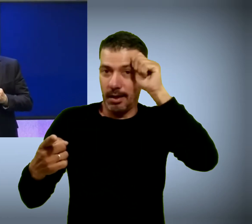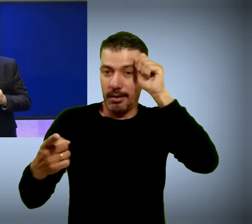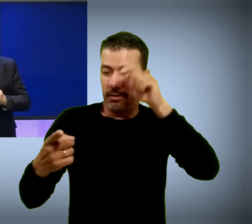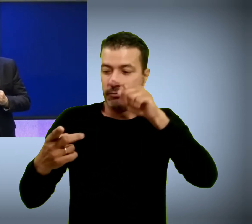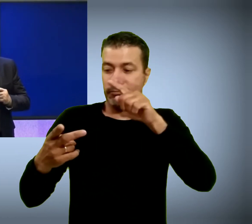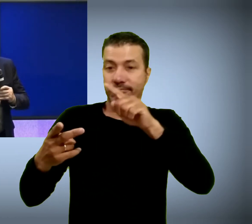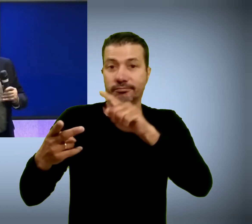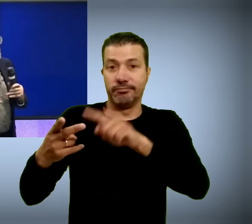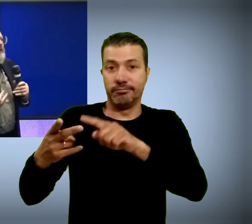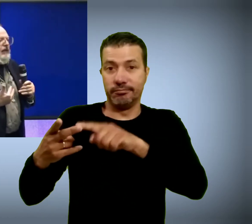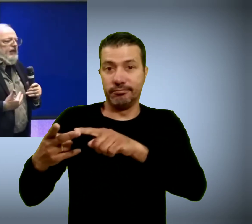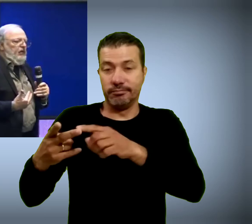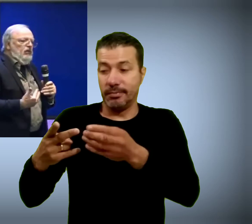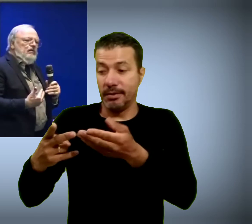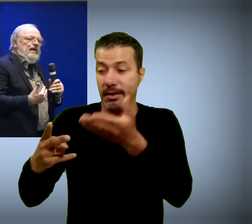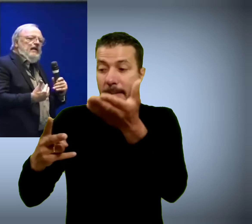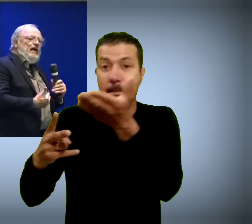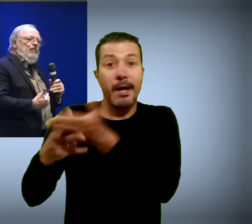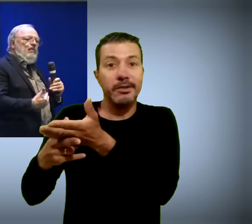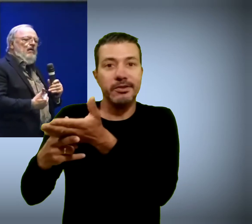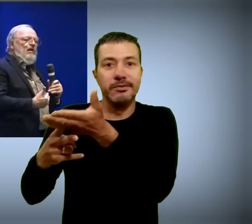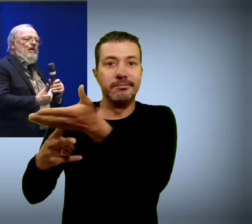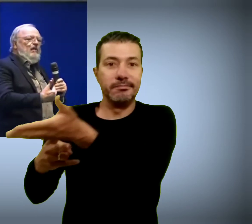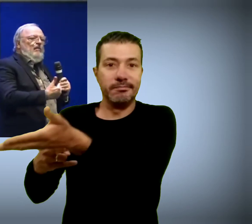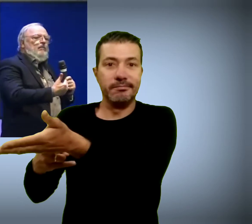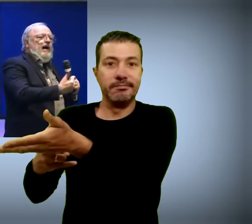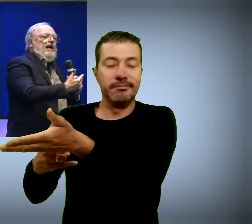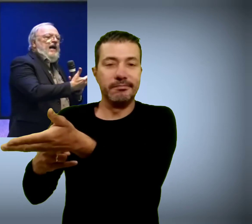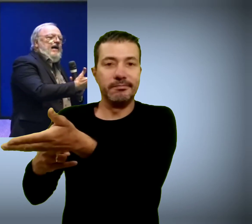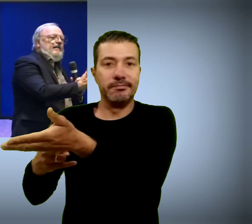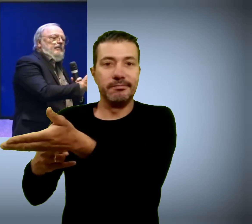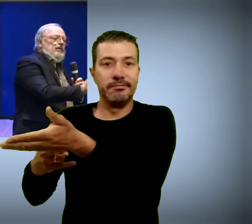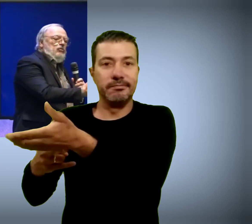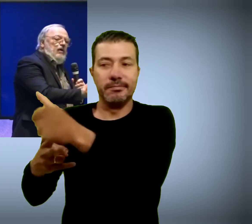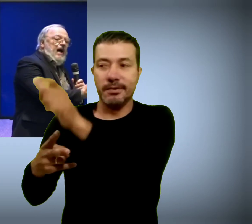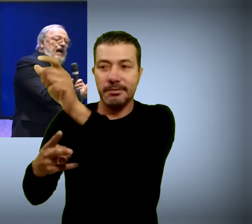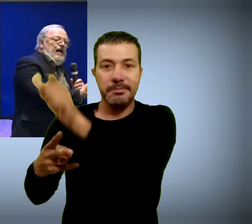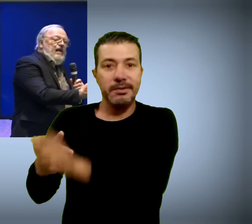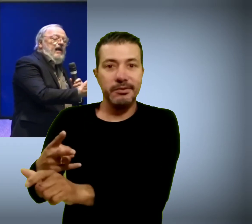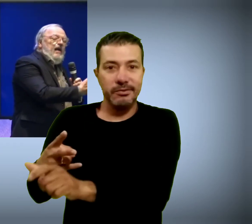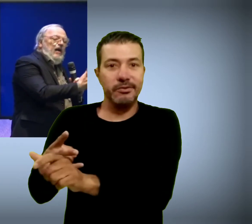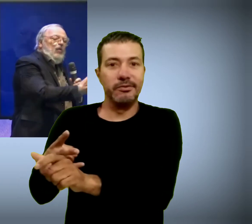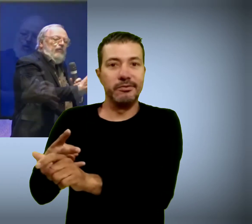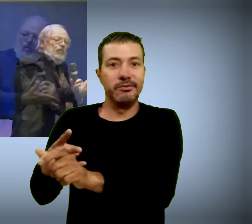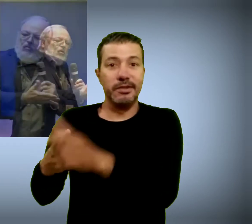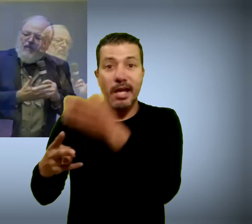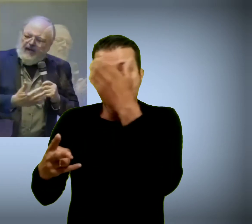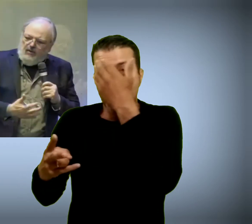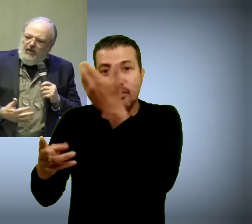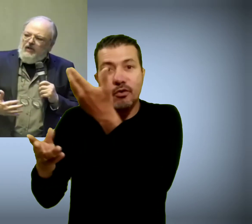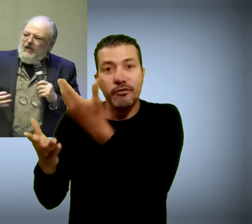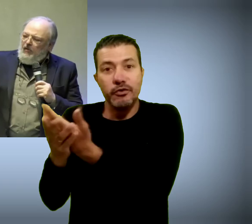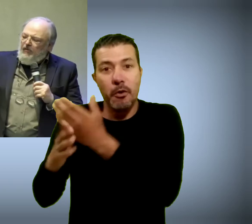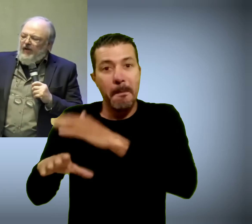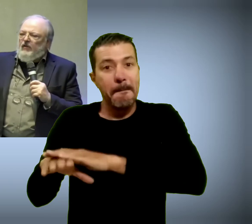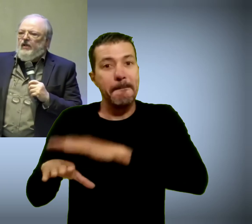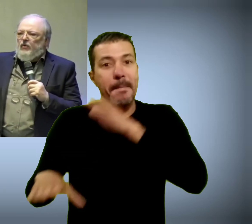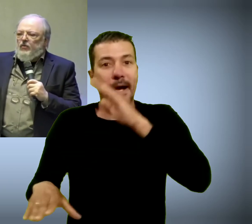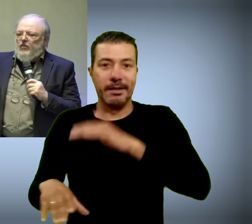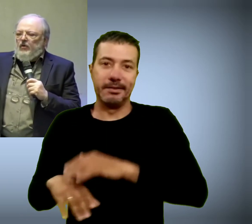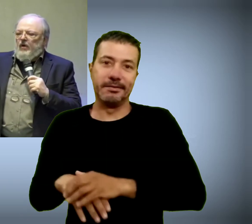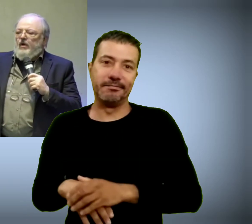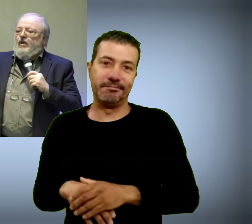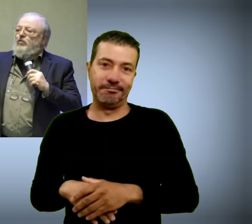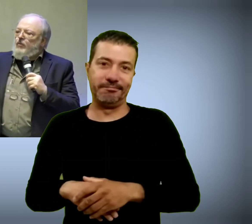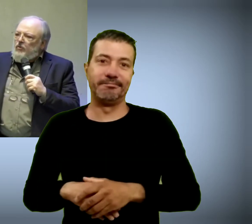a Adão, agora é repartido de Adão para esta pessoa em quem ele confiou mais do que tinha confiado